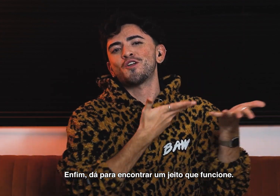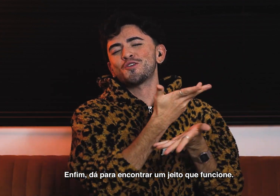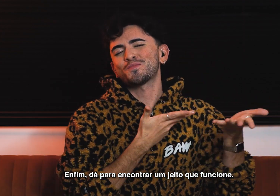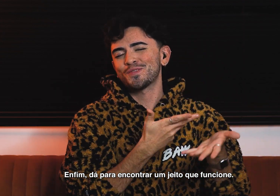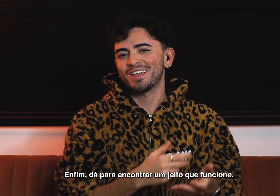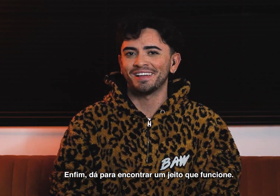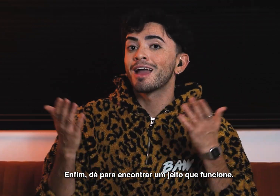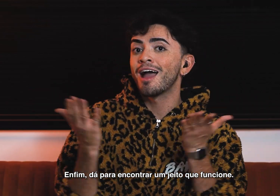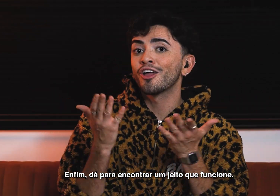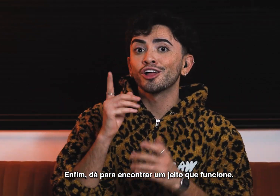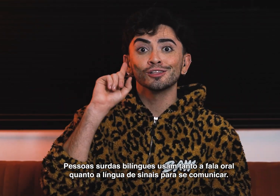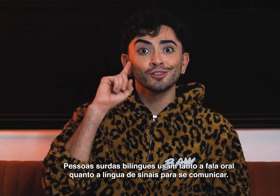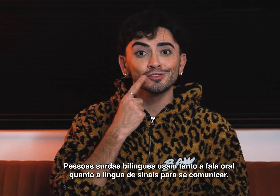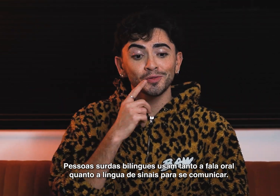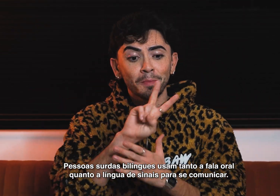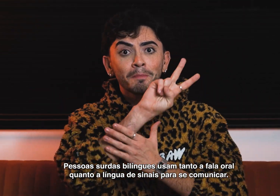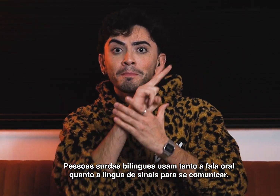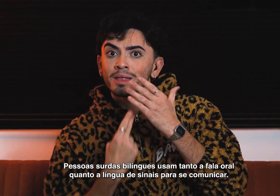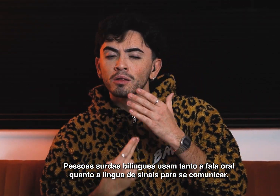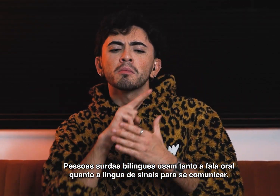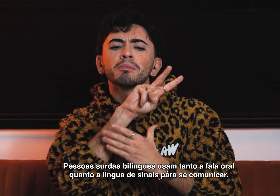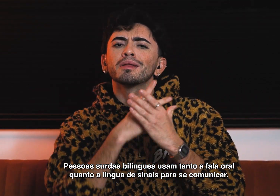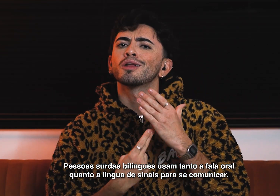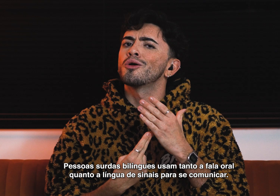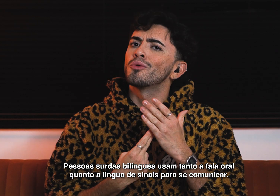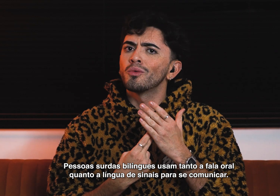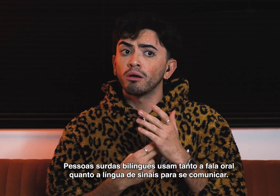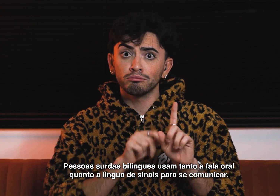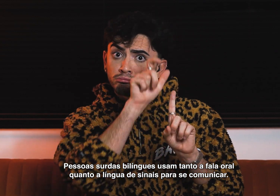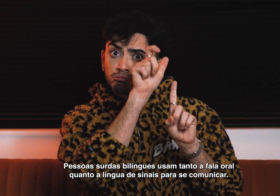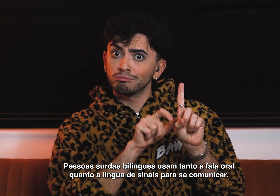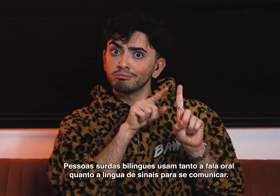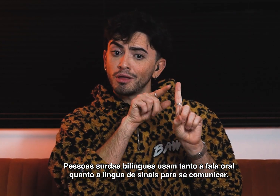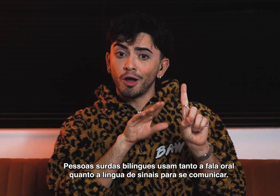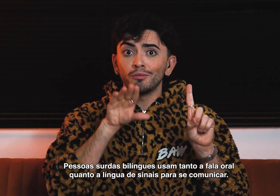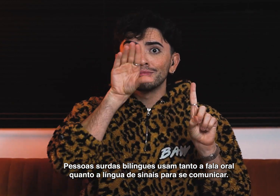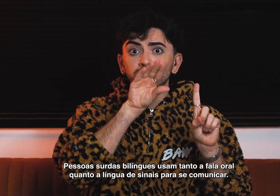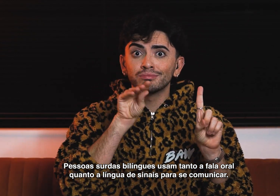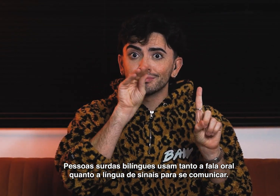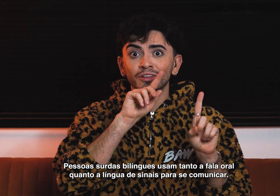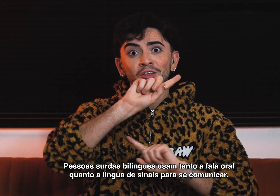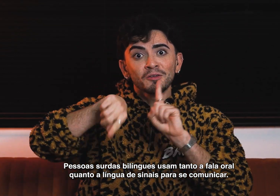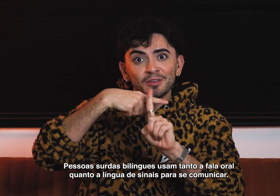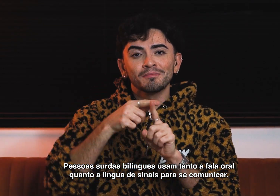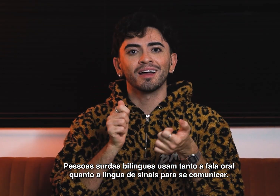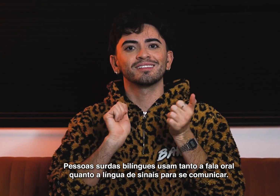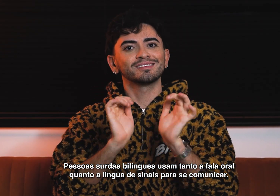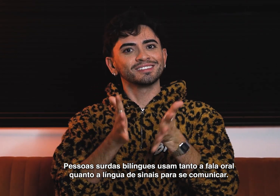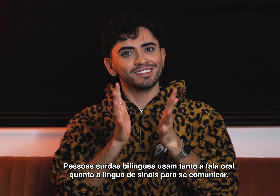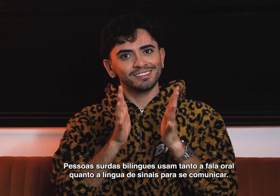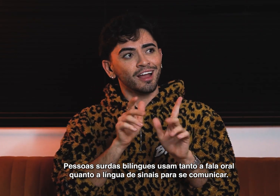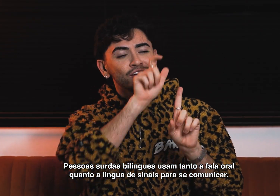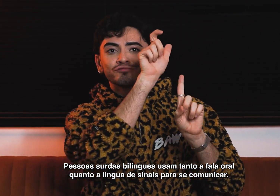um jeito que funcione. Pessoas surdas bilíngues usam tanto a fala oral quanto a língua de sinais para se